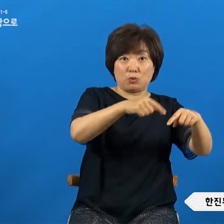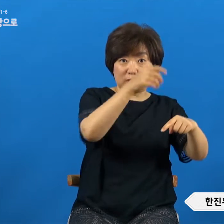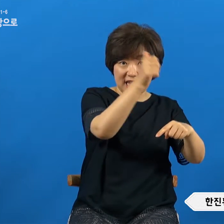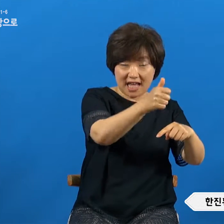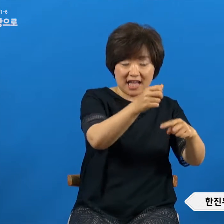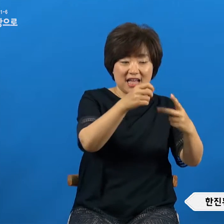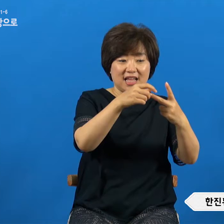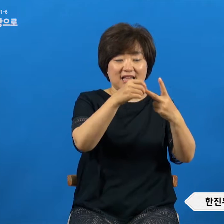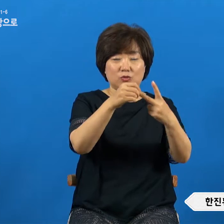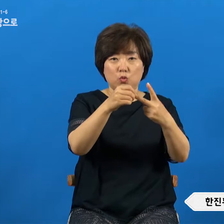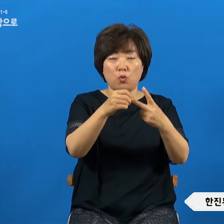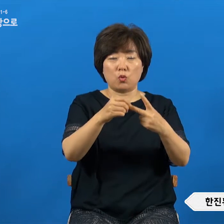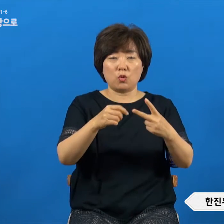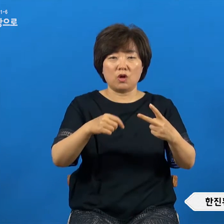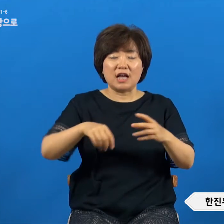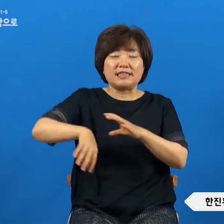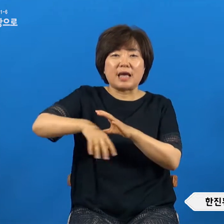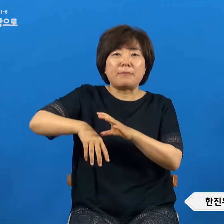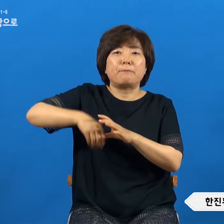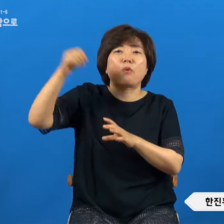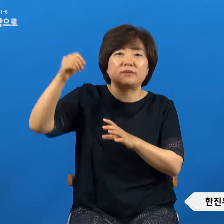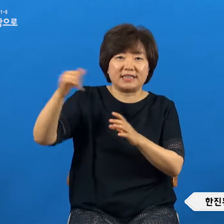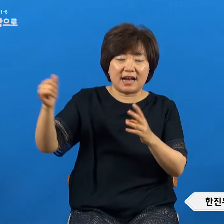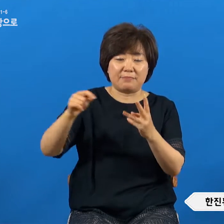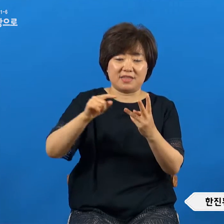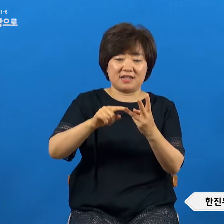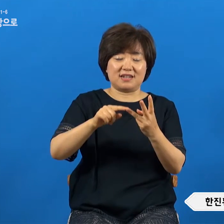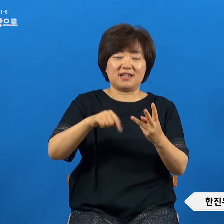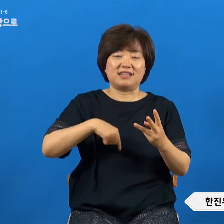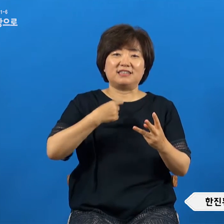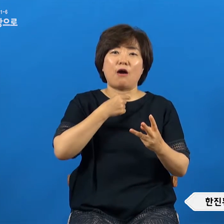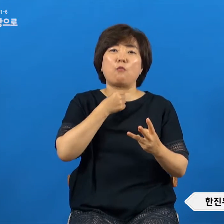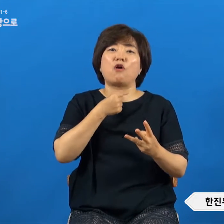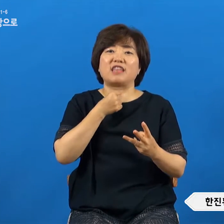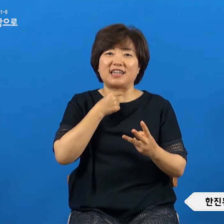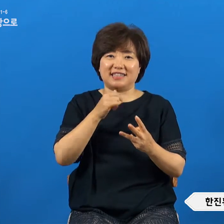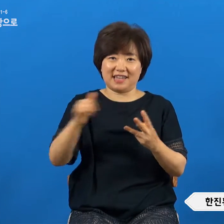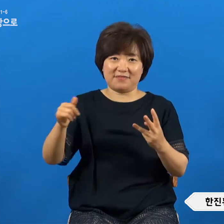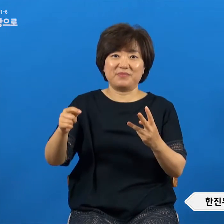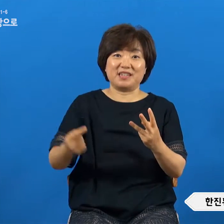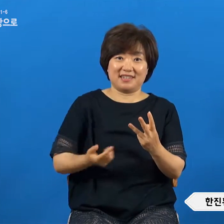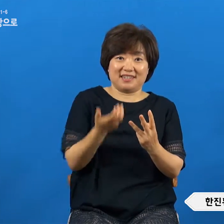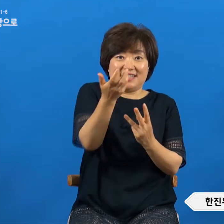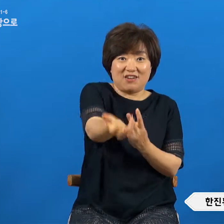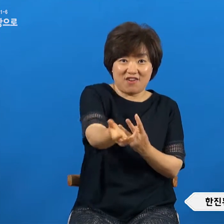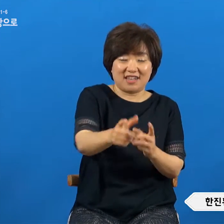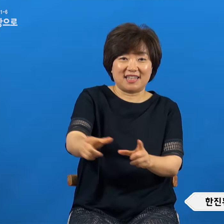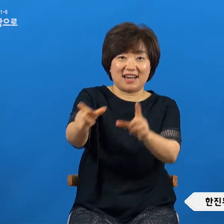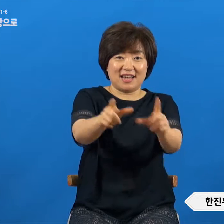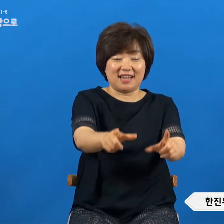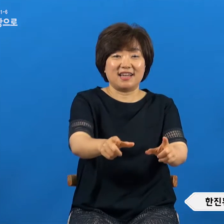자원한 사람들과 제비를 뽑아서 걸린 사람들이 예루살렘에 거주를 했습니다.